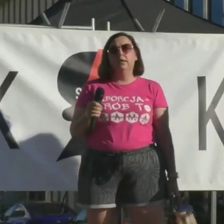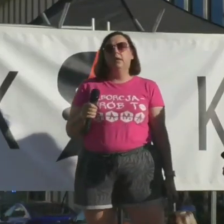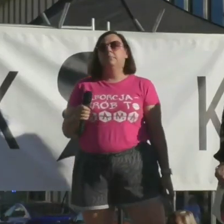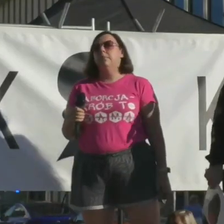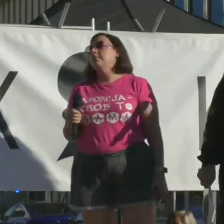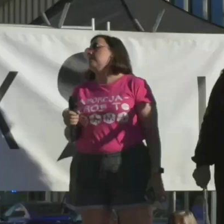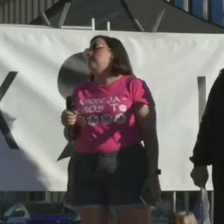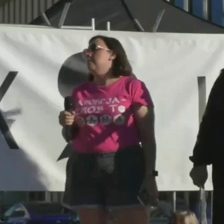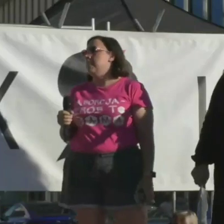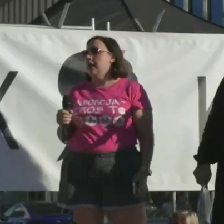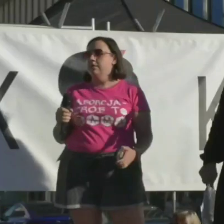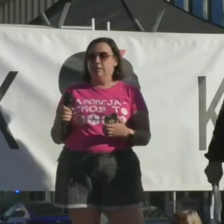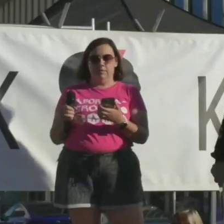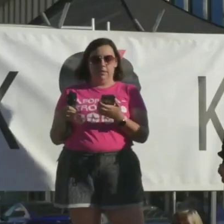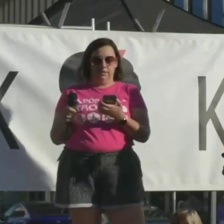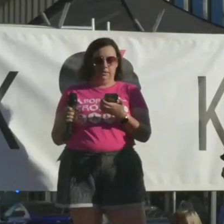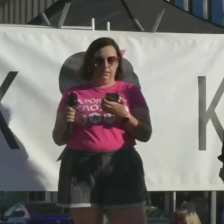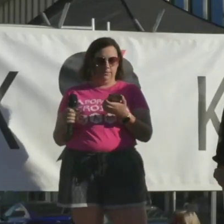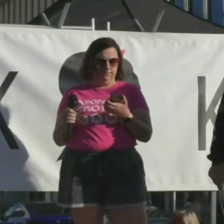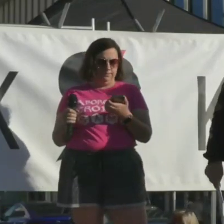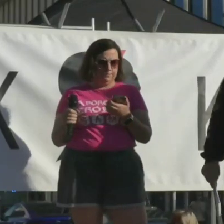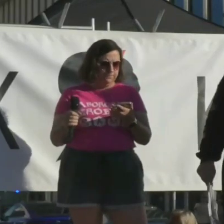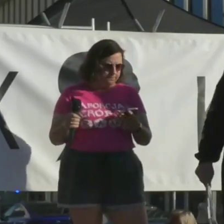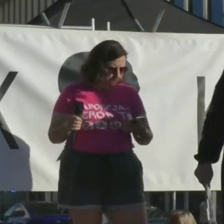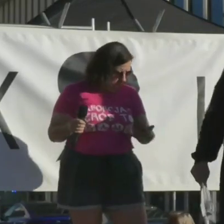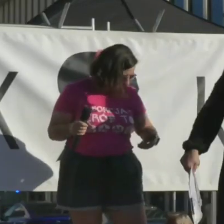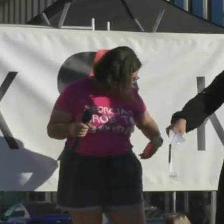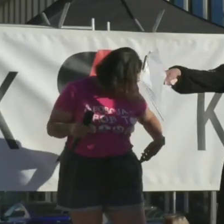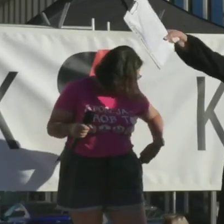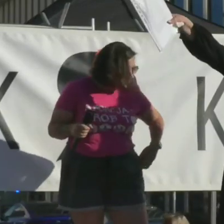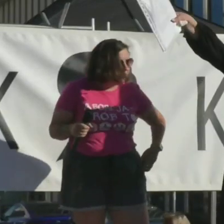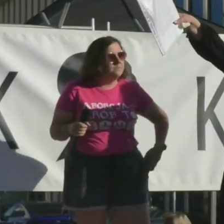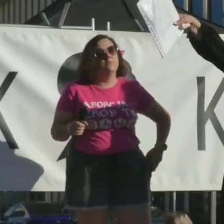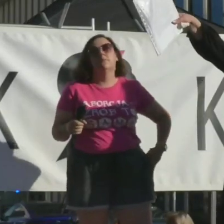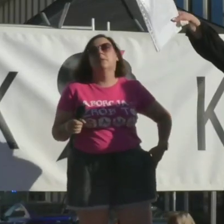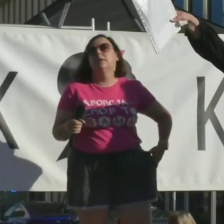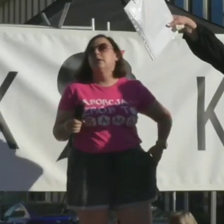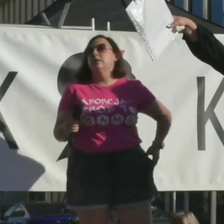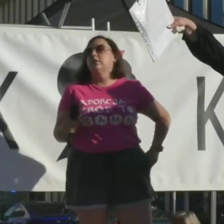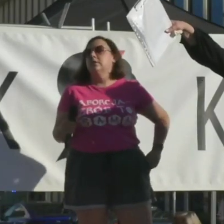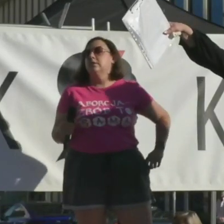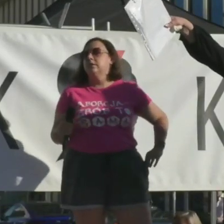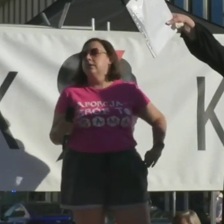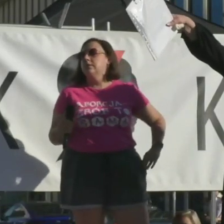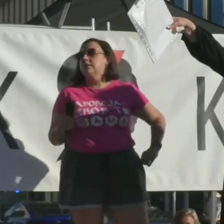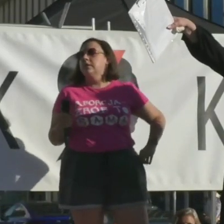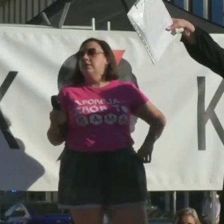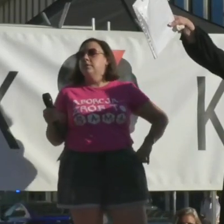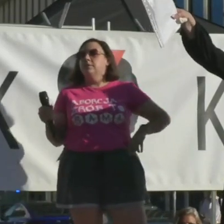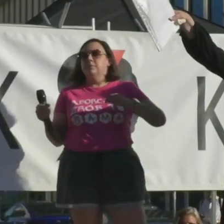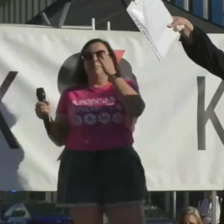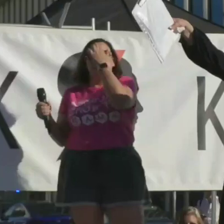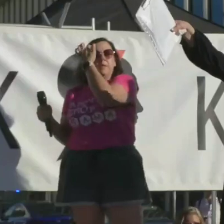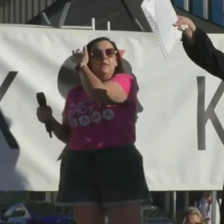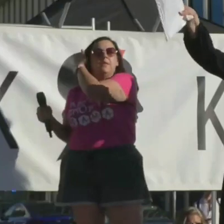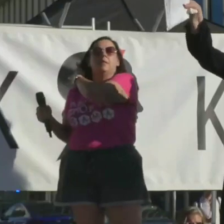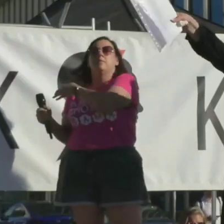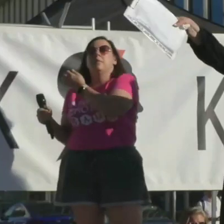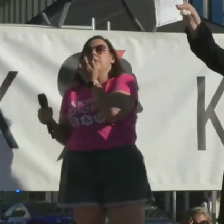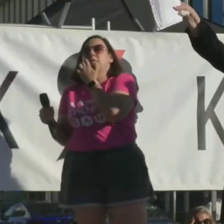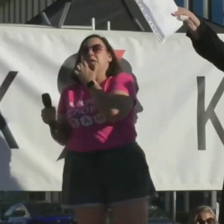A ja zanim zacznę, chciałam wam powiedzieć, że tam stoi ten szubrawiec Matecki, który co? Za